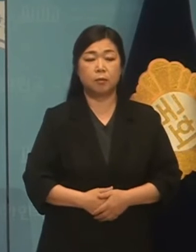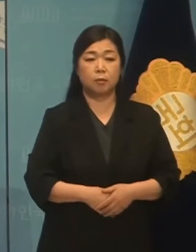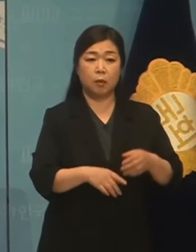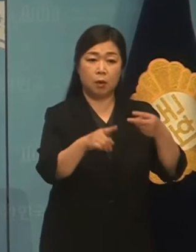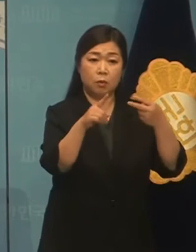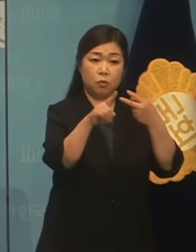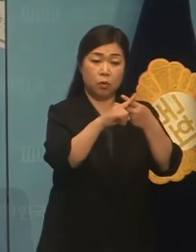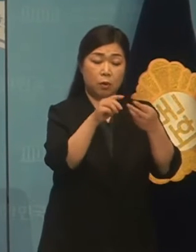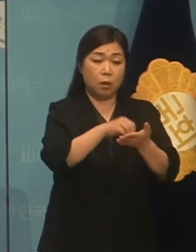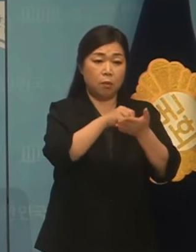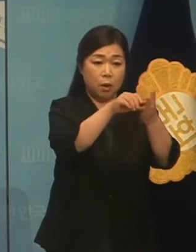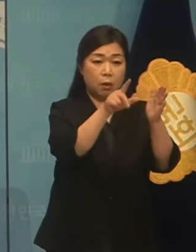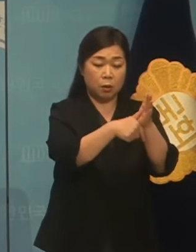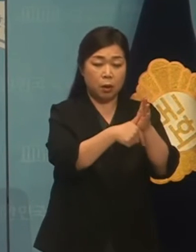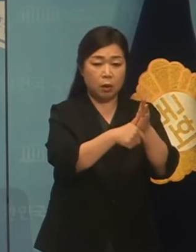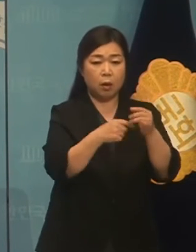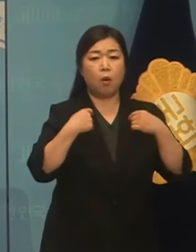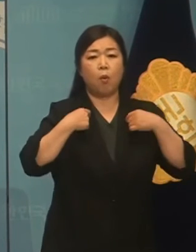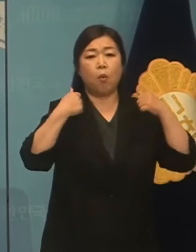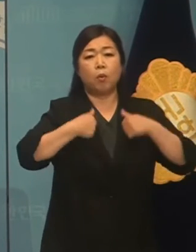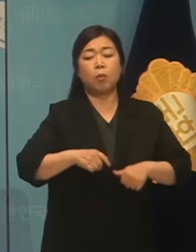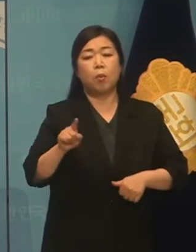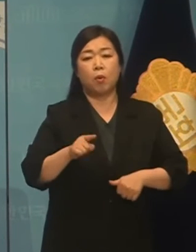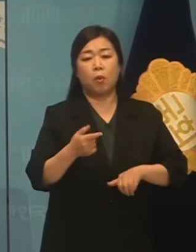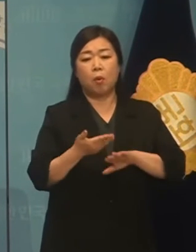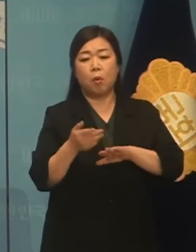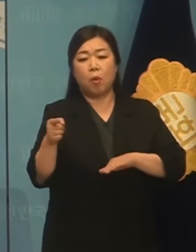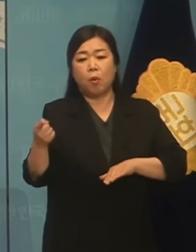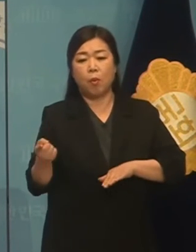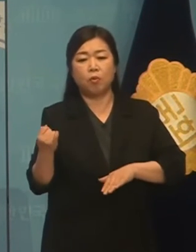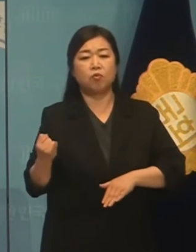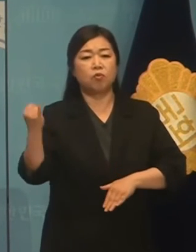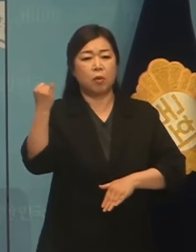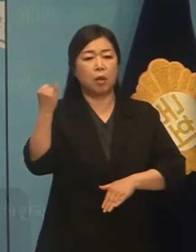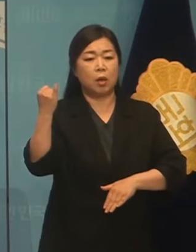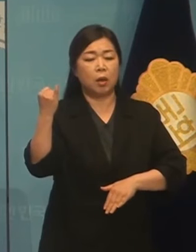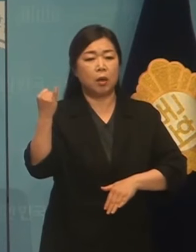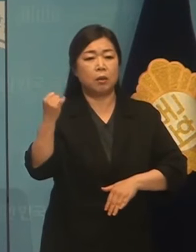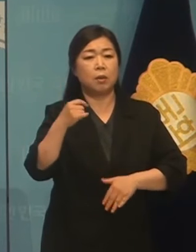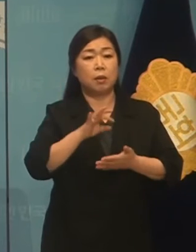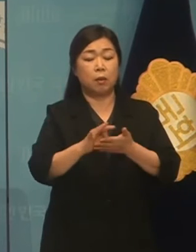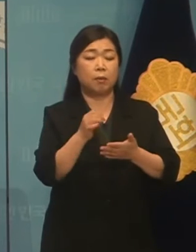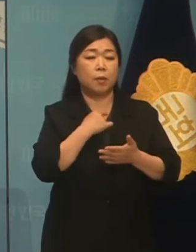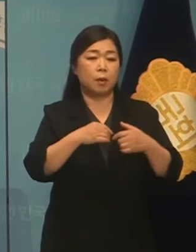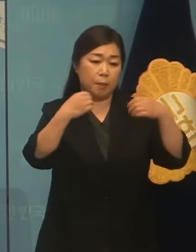중학교 들어갈 때 저의 첫 교복은 이웃집 누나가 입던 바지였습니다.